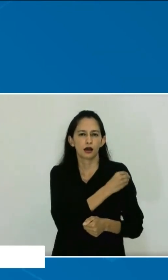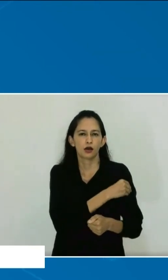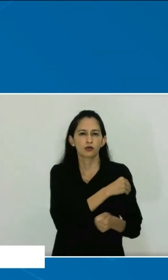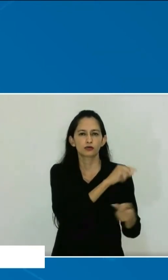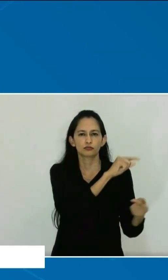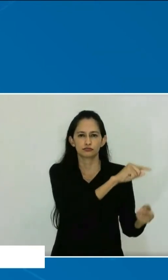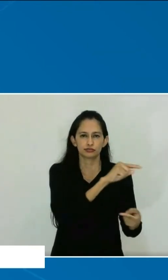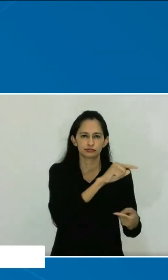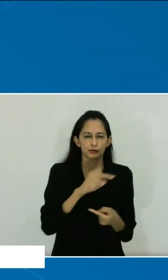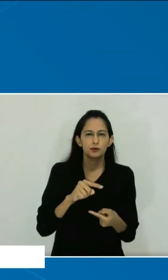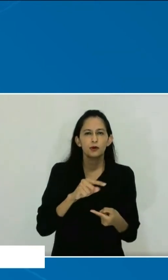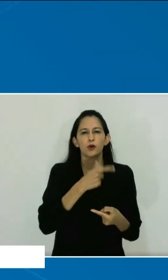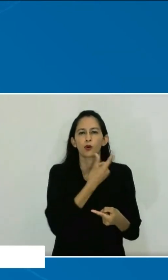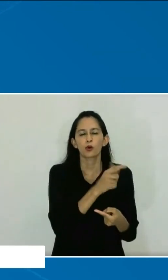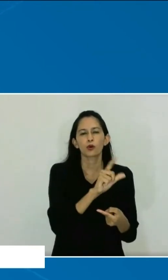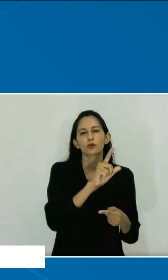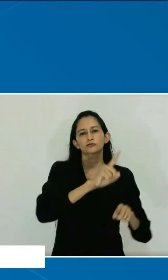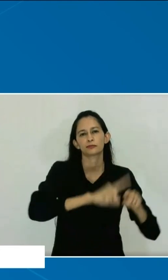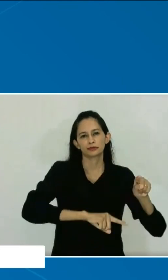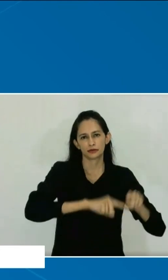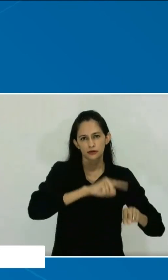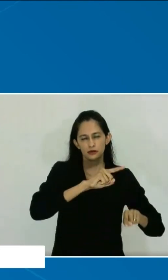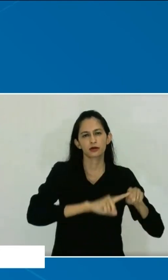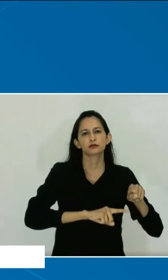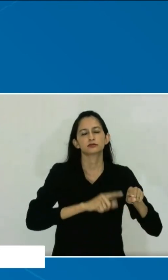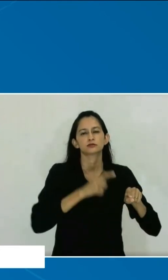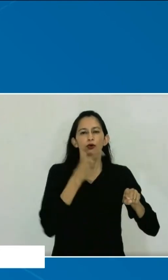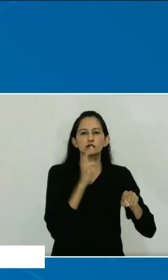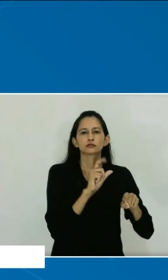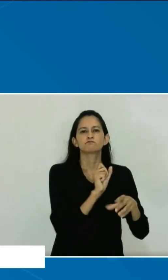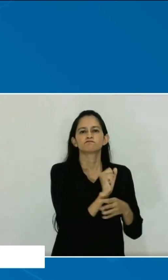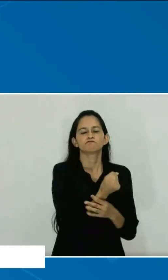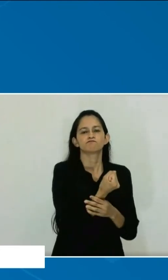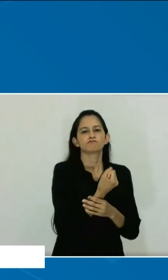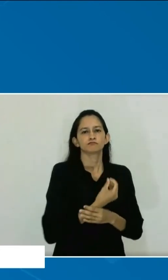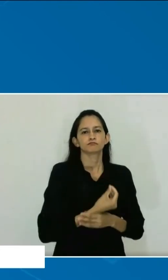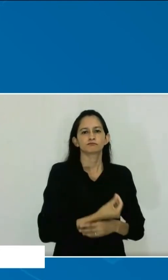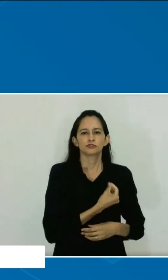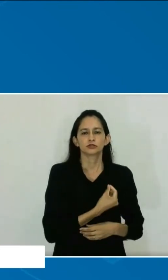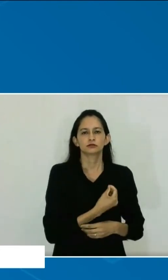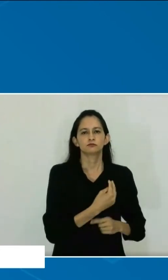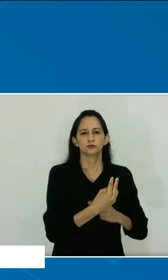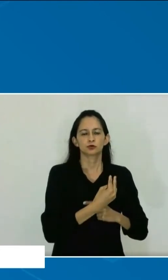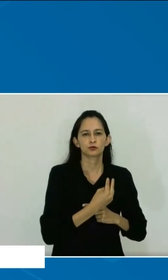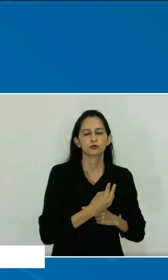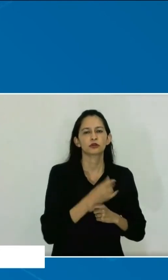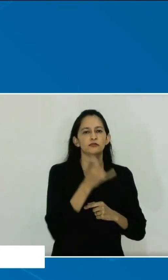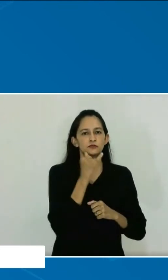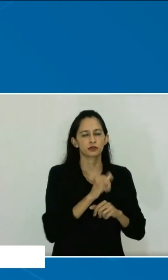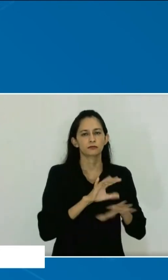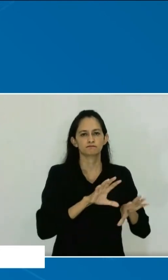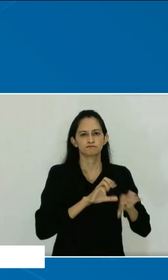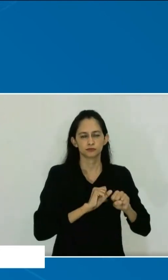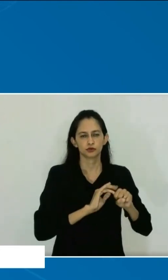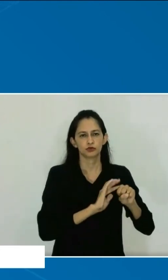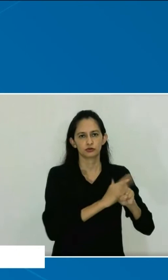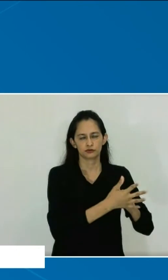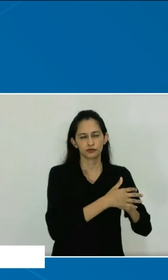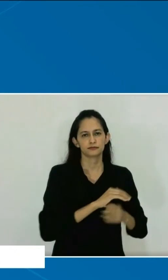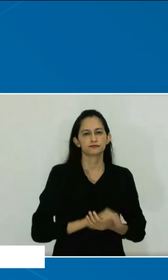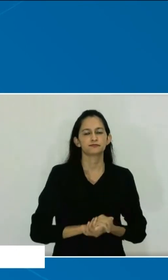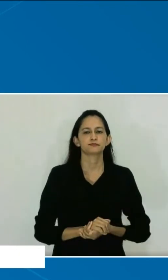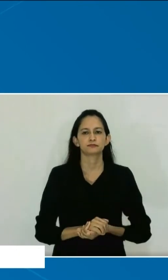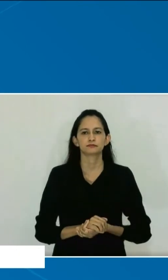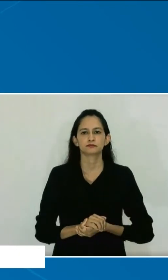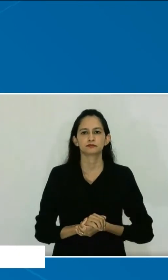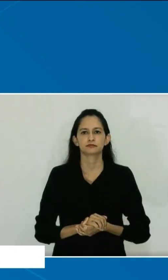insumos para o enfrentamento da pandemia. Assim, a equipar por essa situação. Nesse